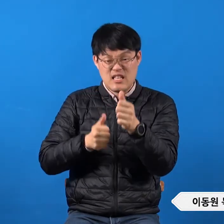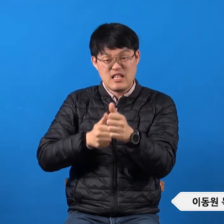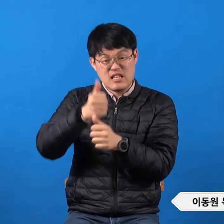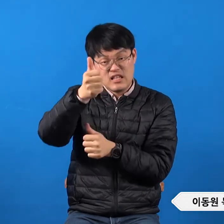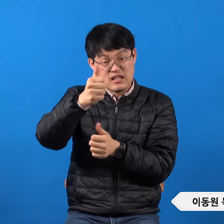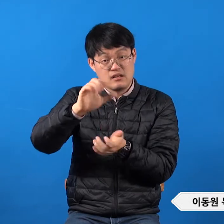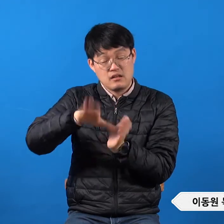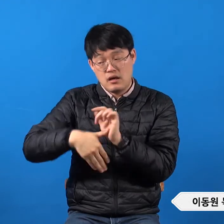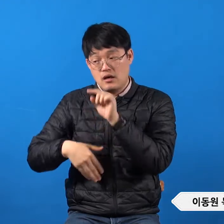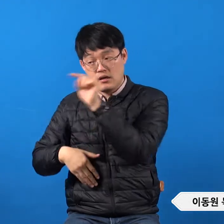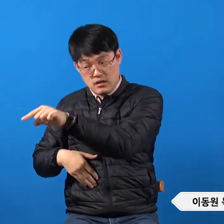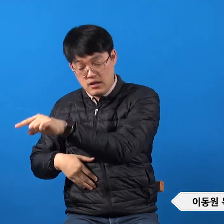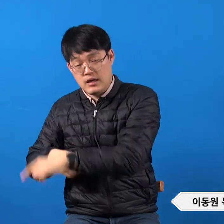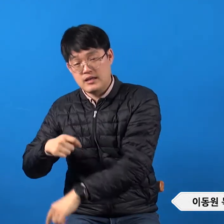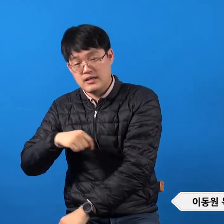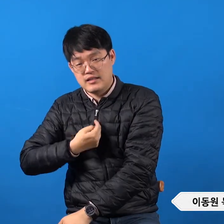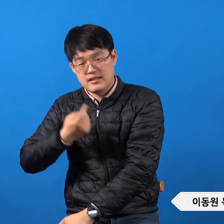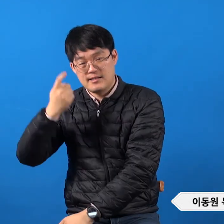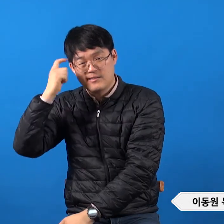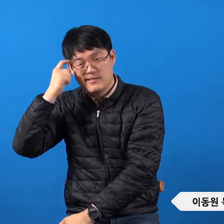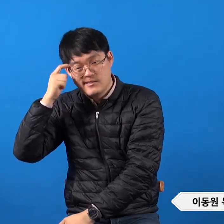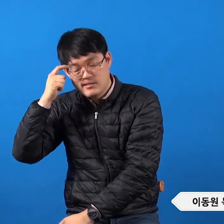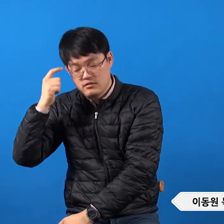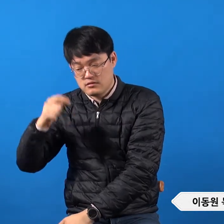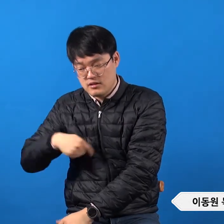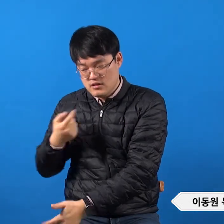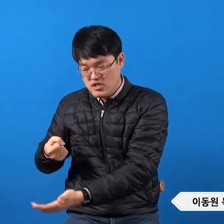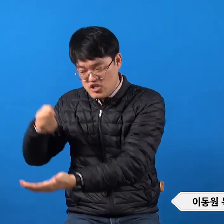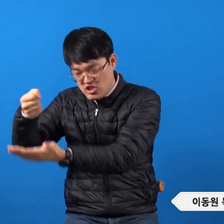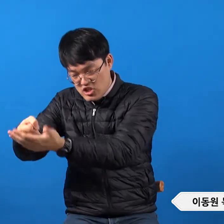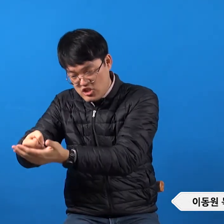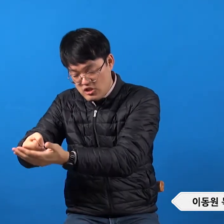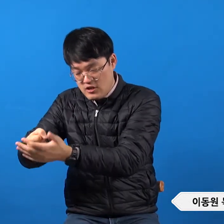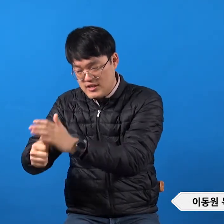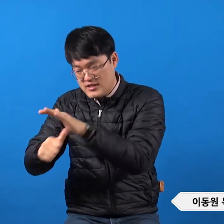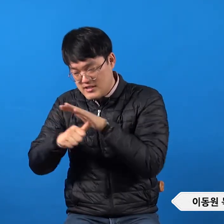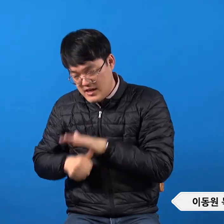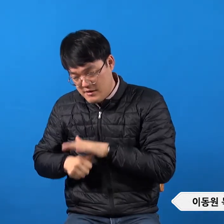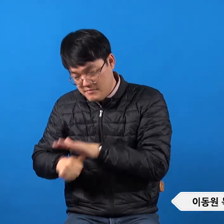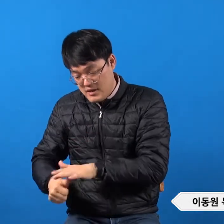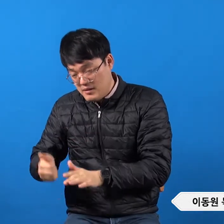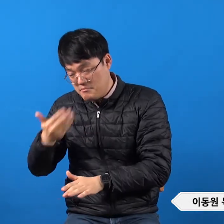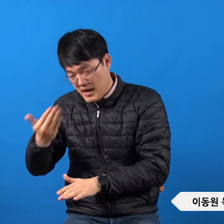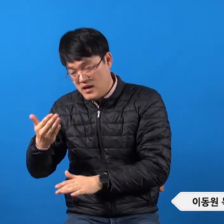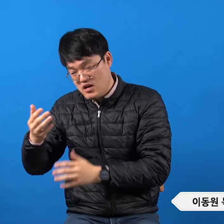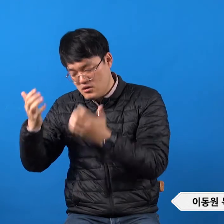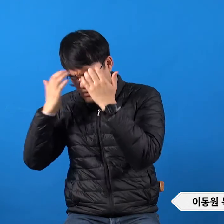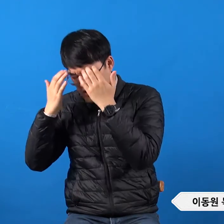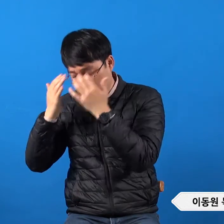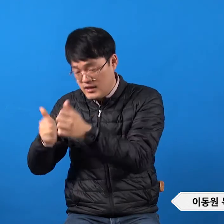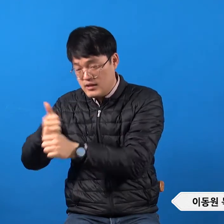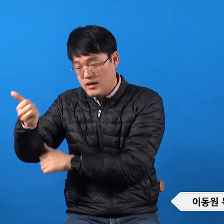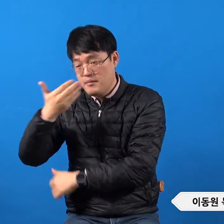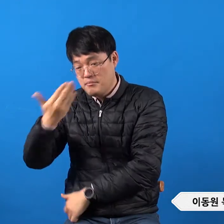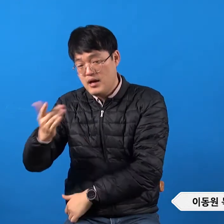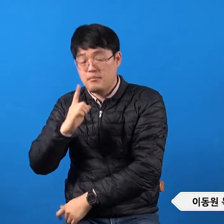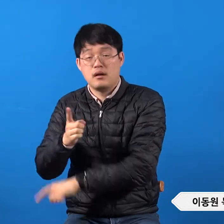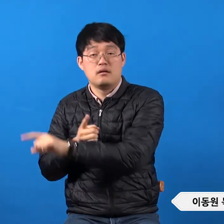고난을 극복할 때 스토익은 우리의 의지, 절제와 의지를 통해서 고난을 극복해야